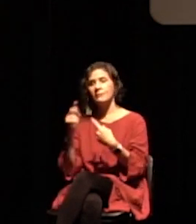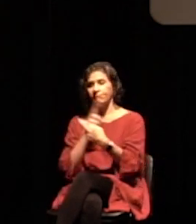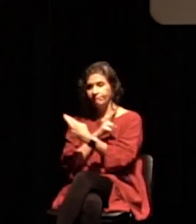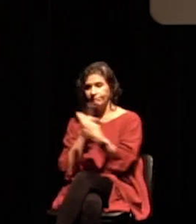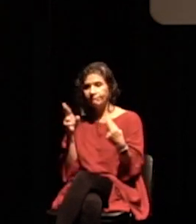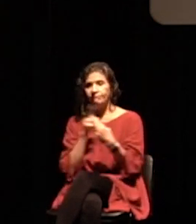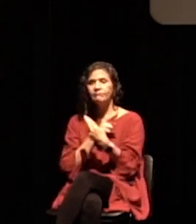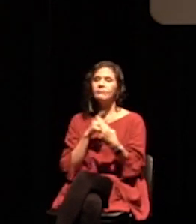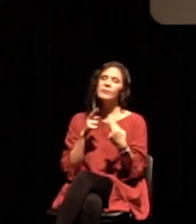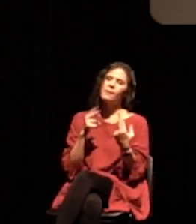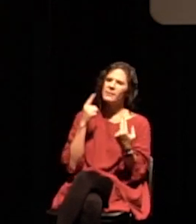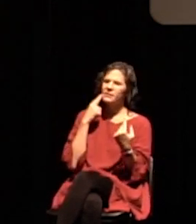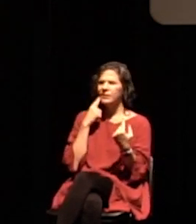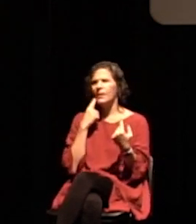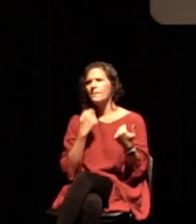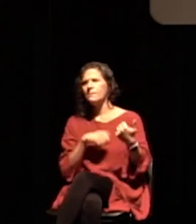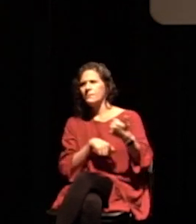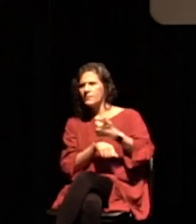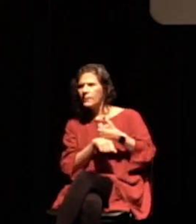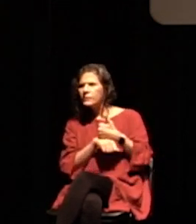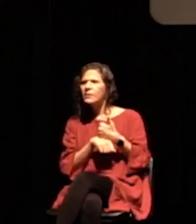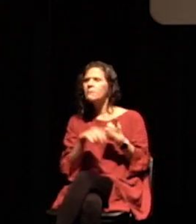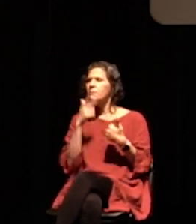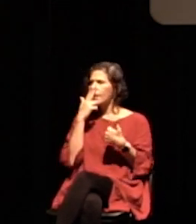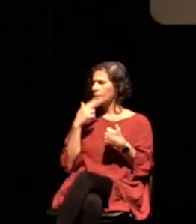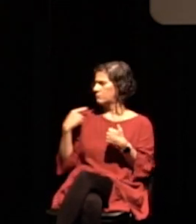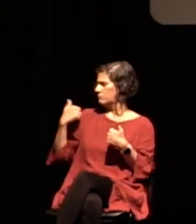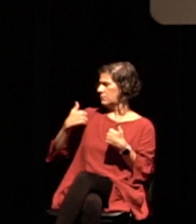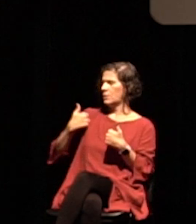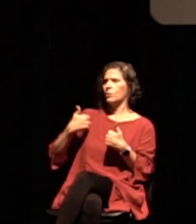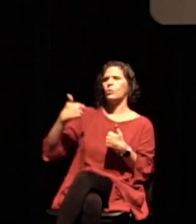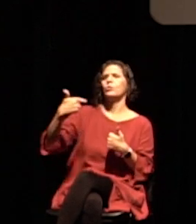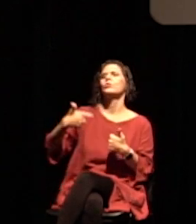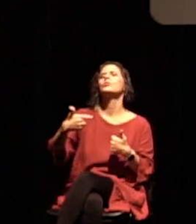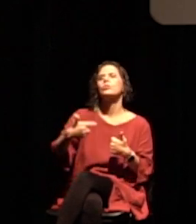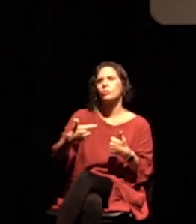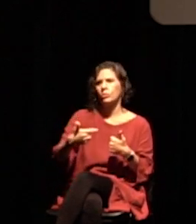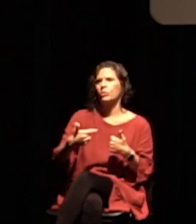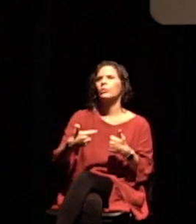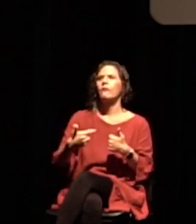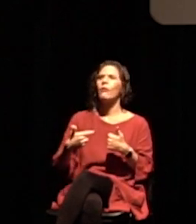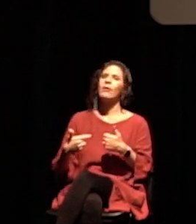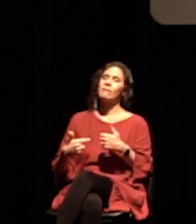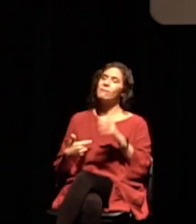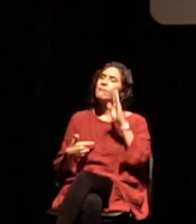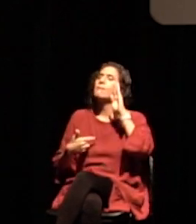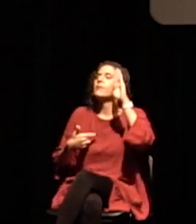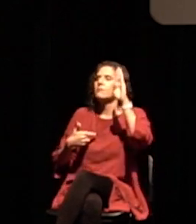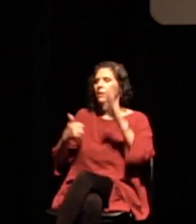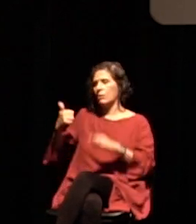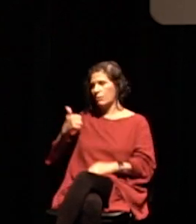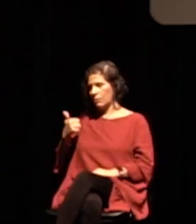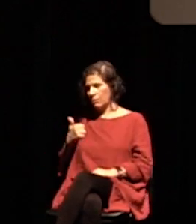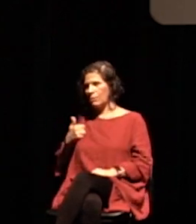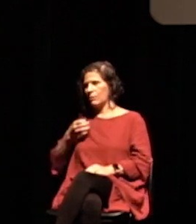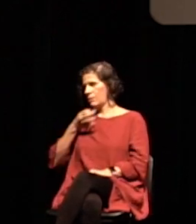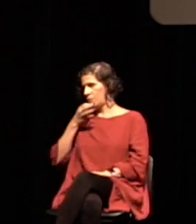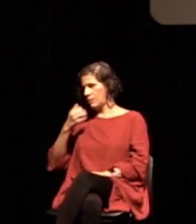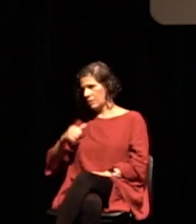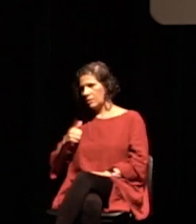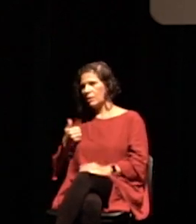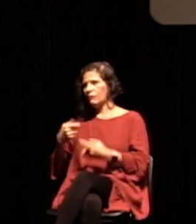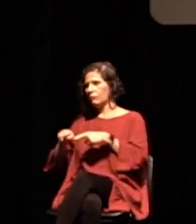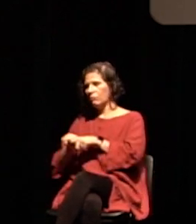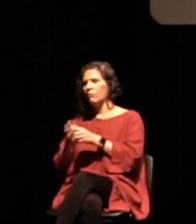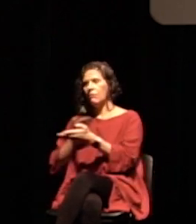muito secundariamente. Né? Eu acho que foi um resultado, foi um efeito dessa